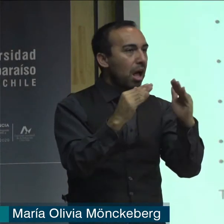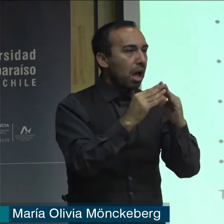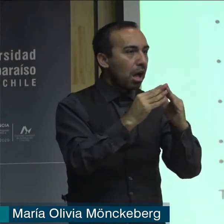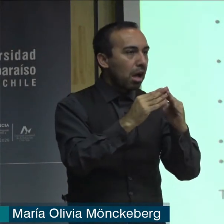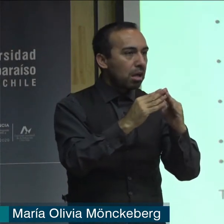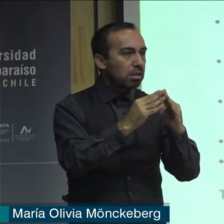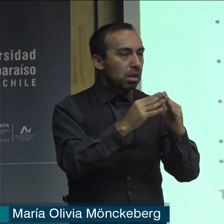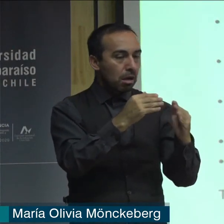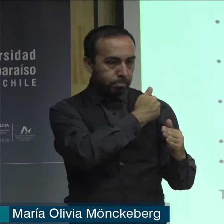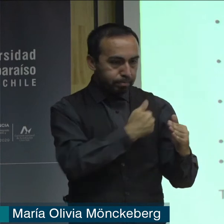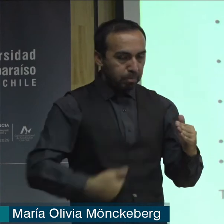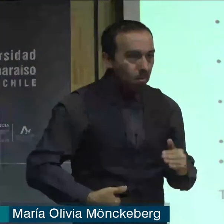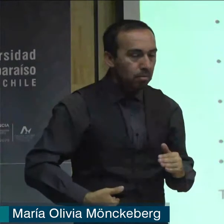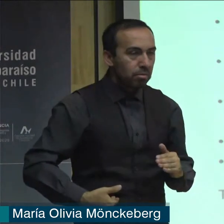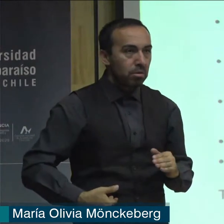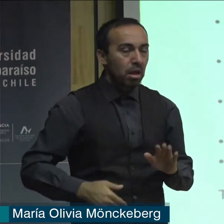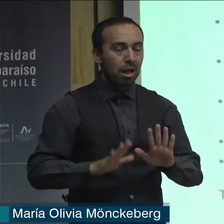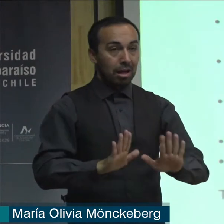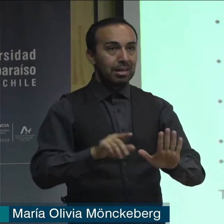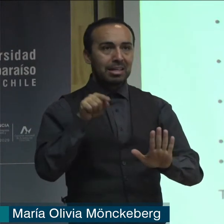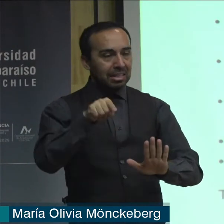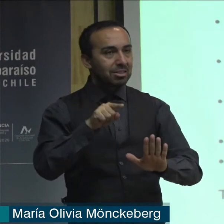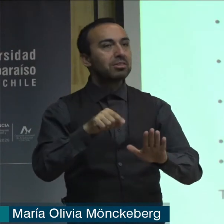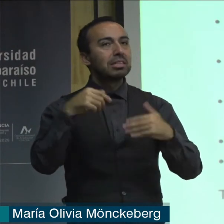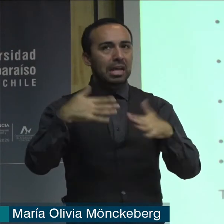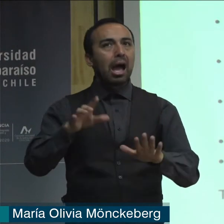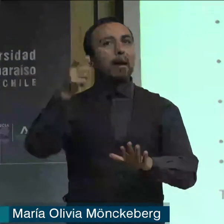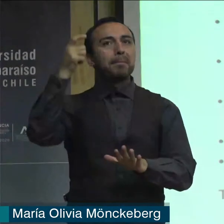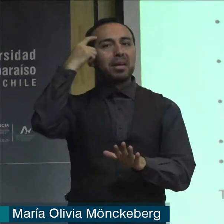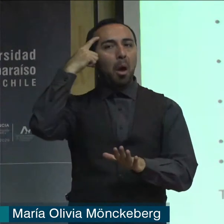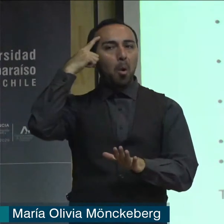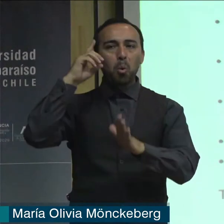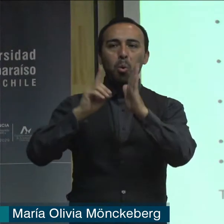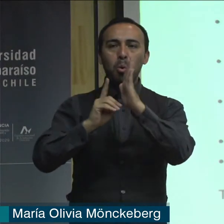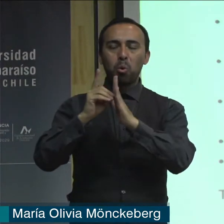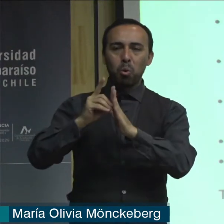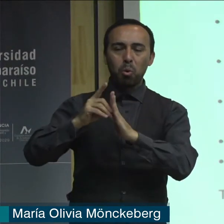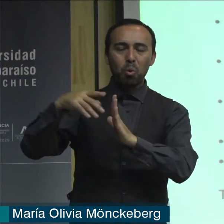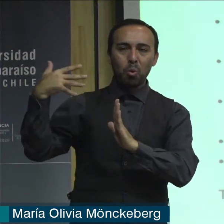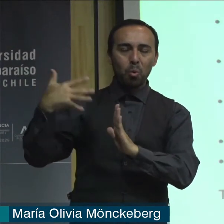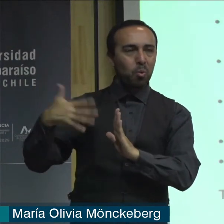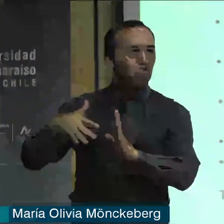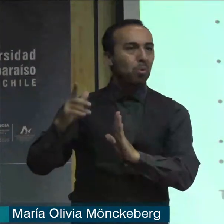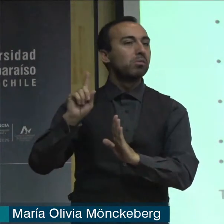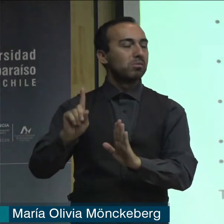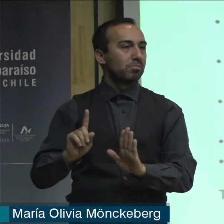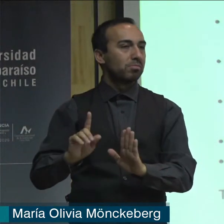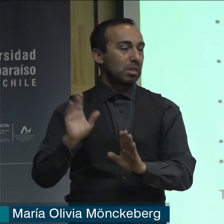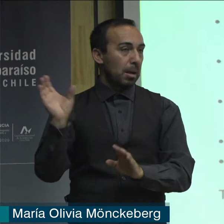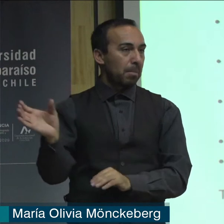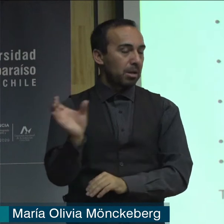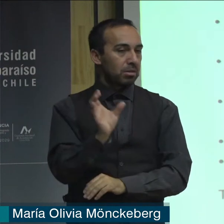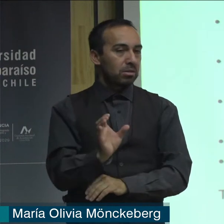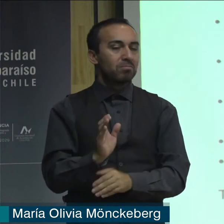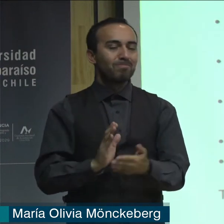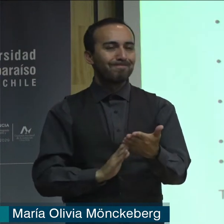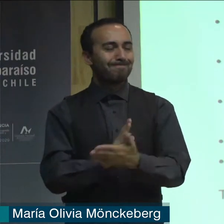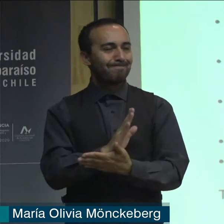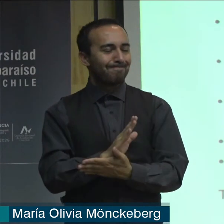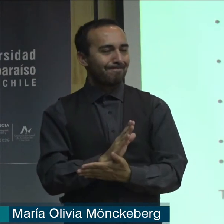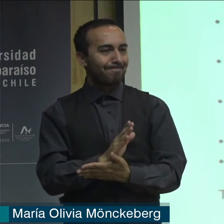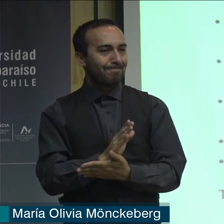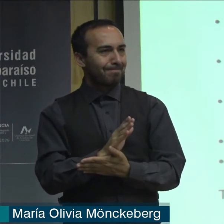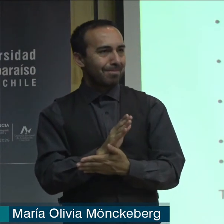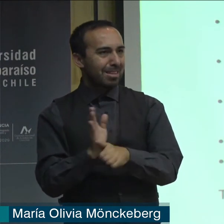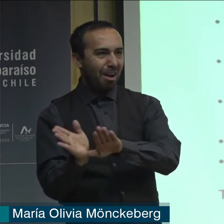hace genera un ambiente en que ya se dan cuenta que salen por lo menos de del aparato de